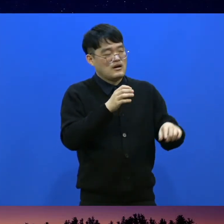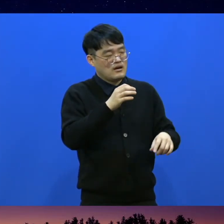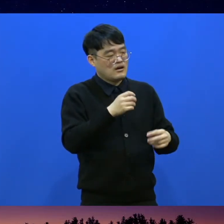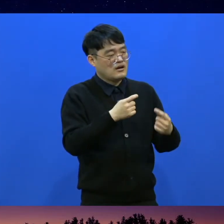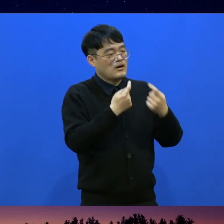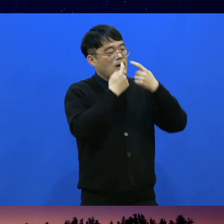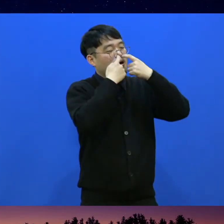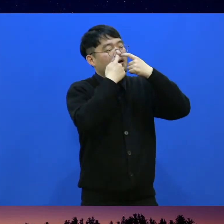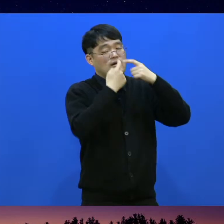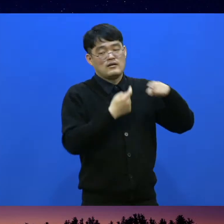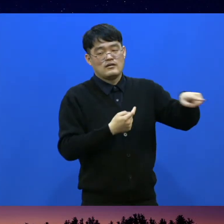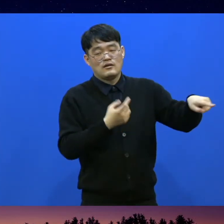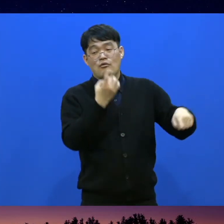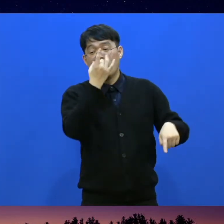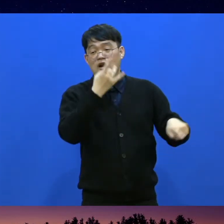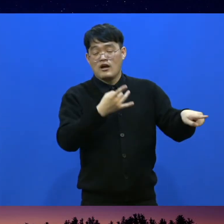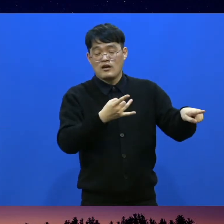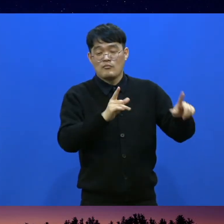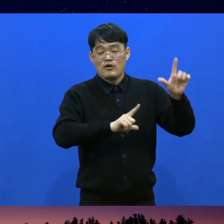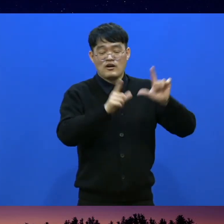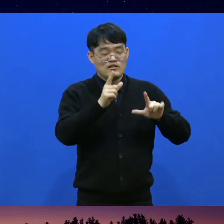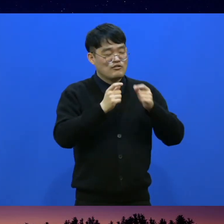원래 그렇게 생겼겠지. 그게 웃는 돼지.